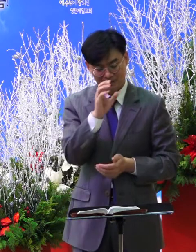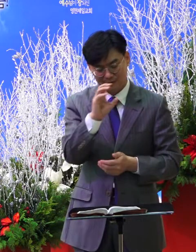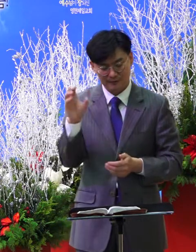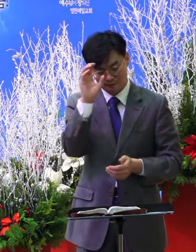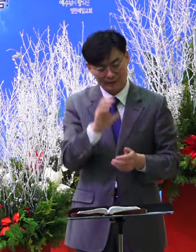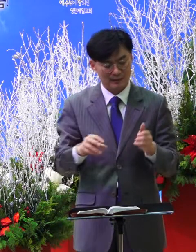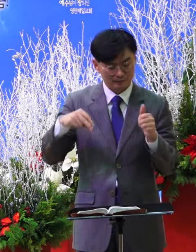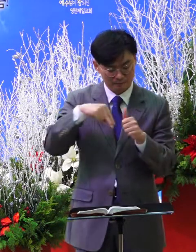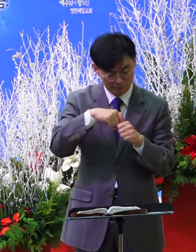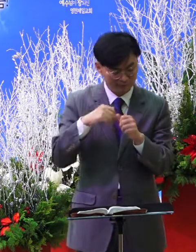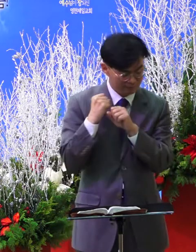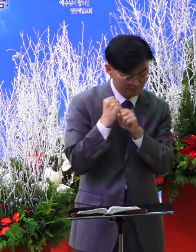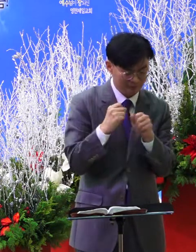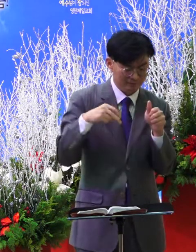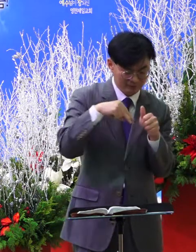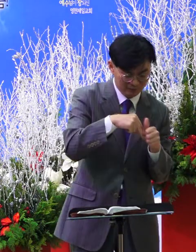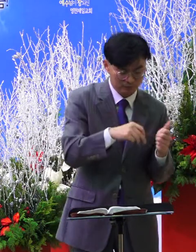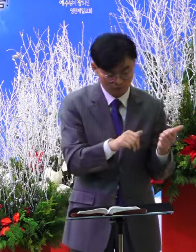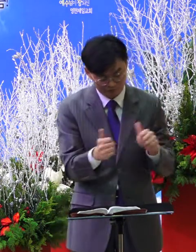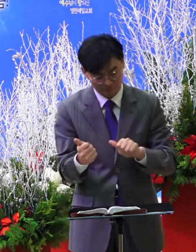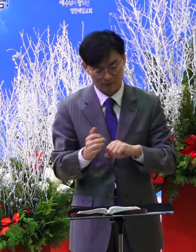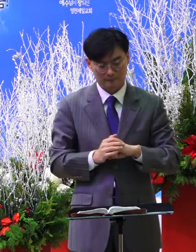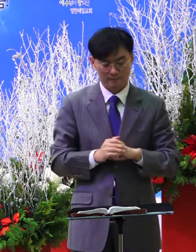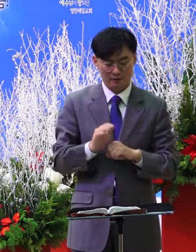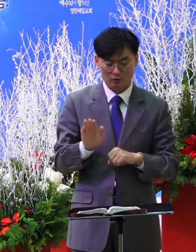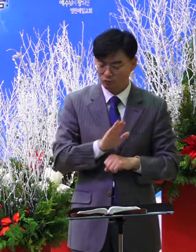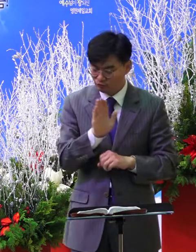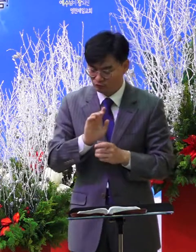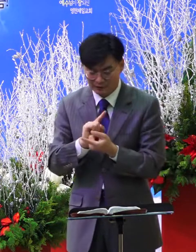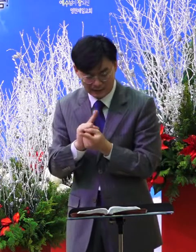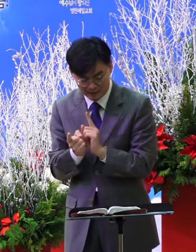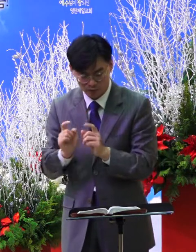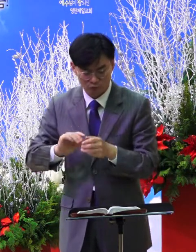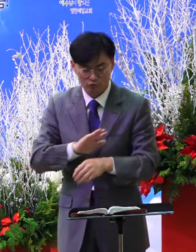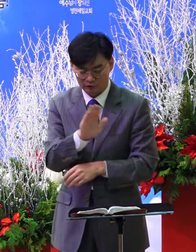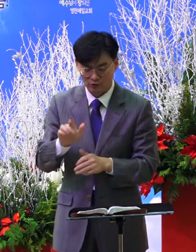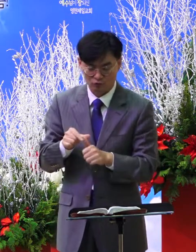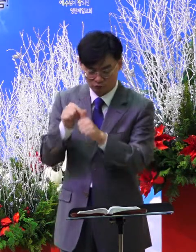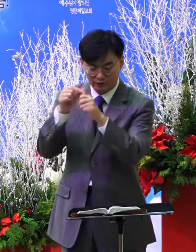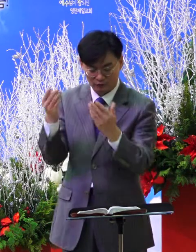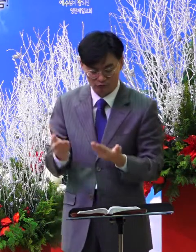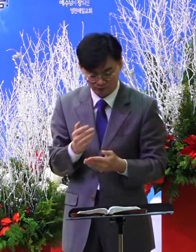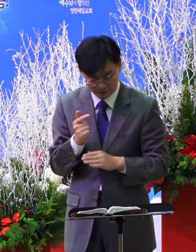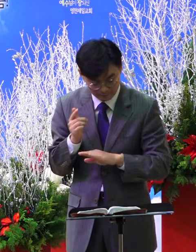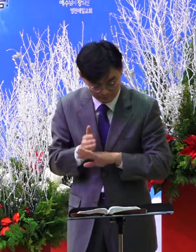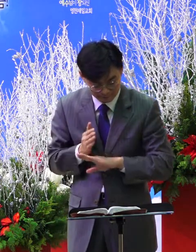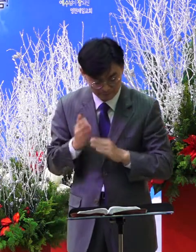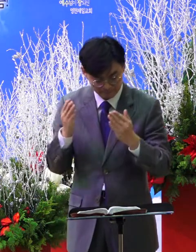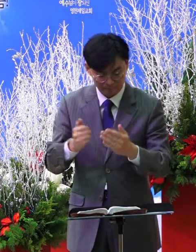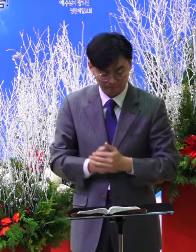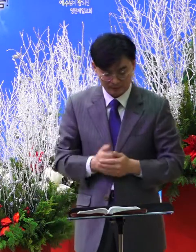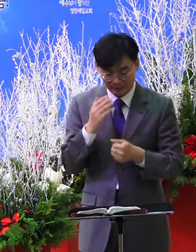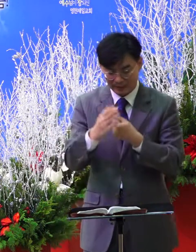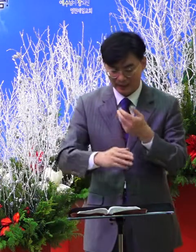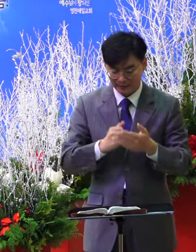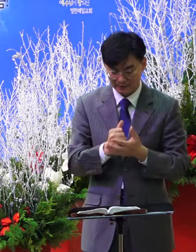십자가를 대신 지시고 생명을 내어주시면서 우리를 구원하셨음을 감사합니다. 그렇게 하나님의